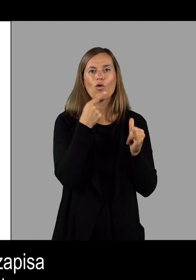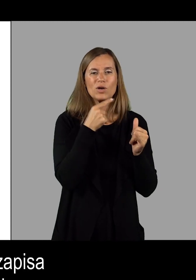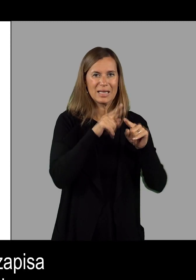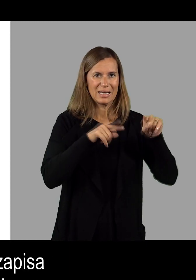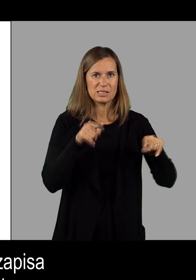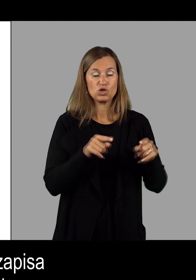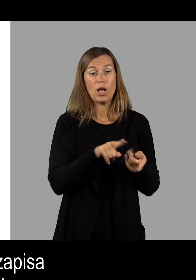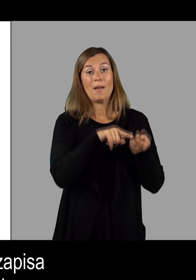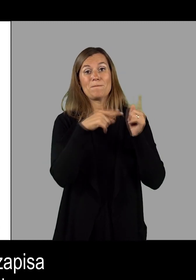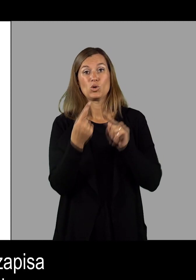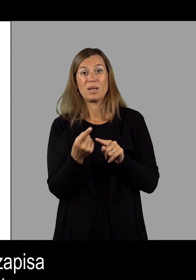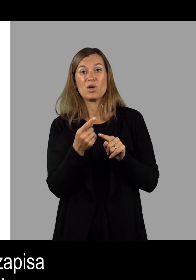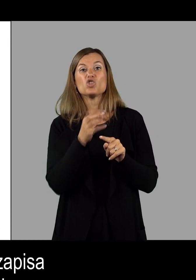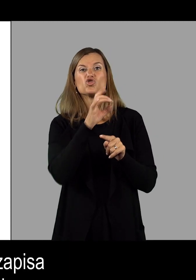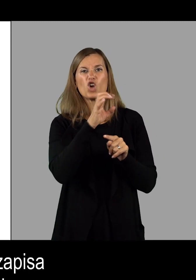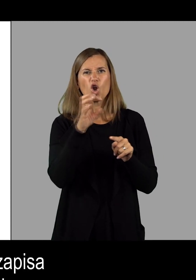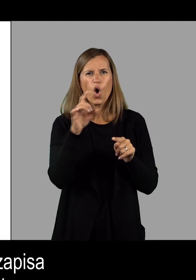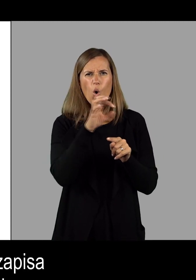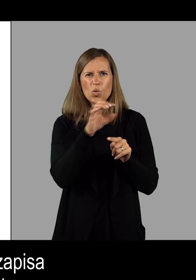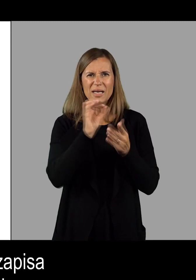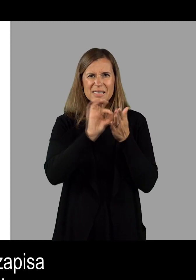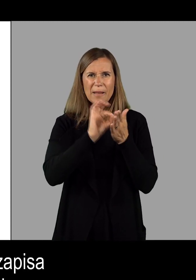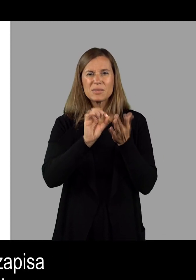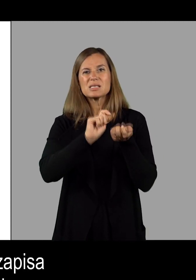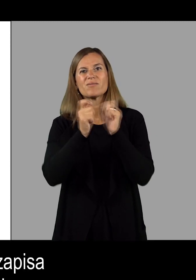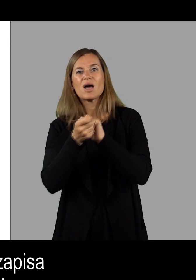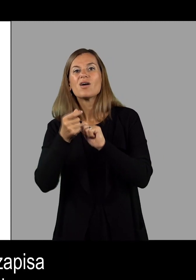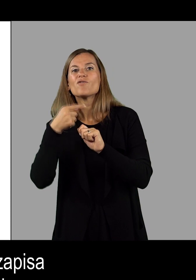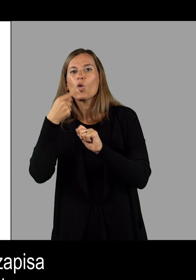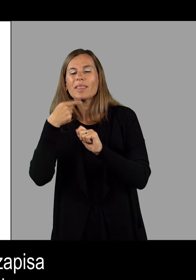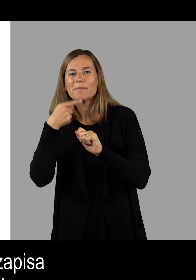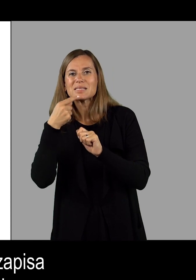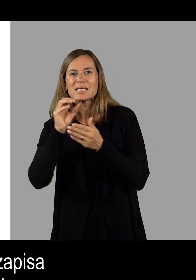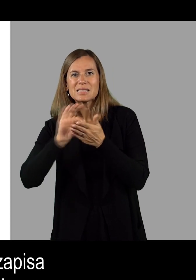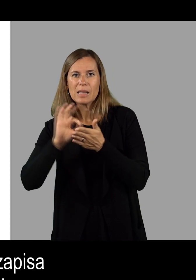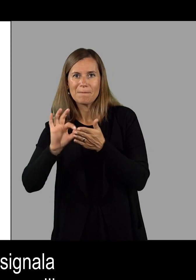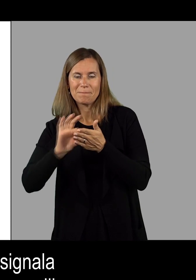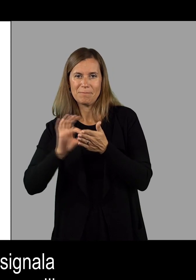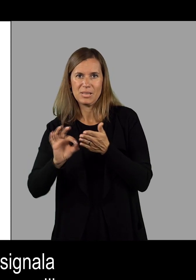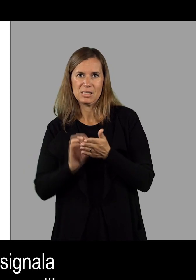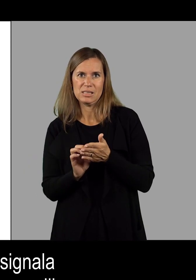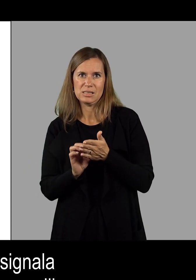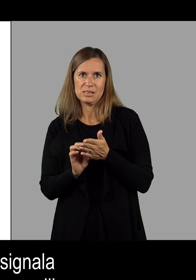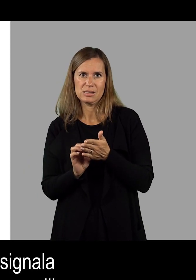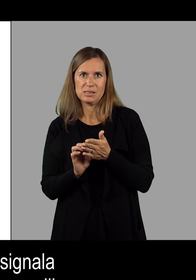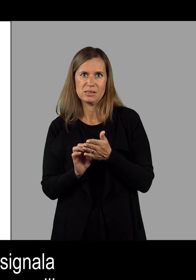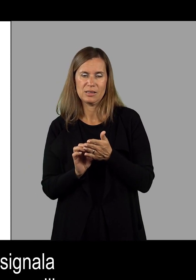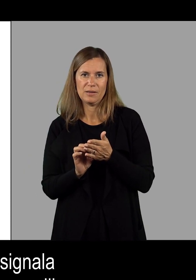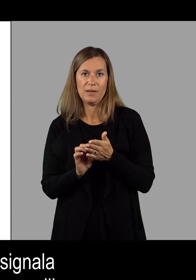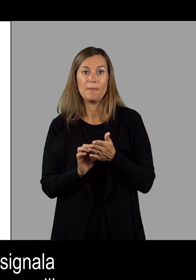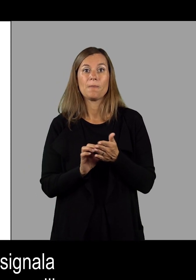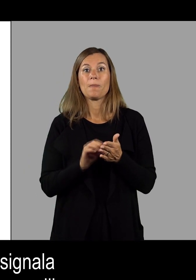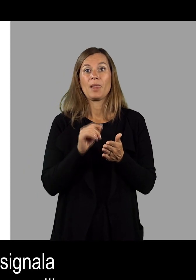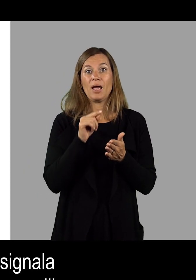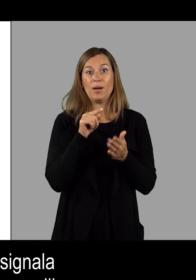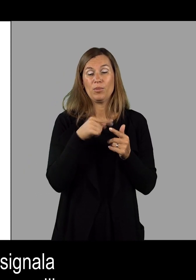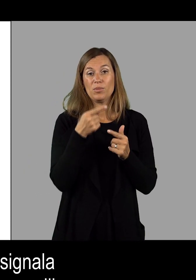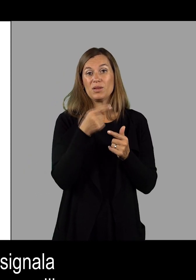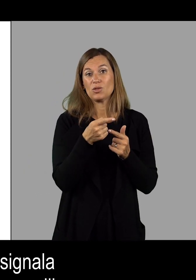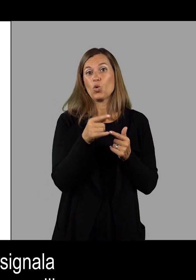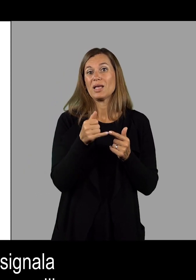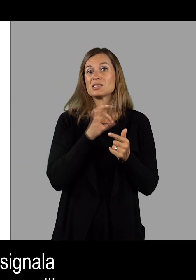Sledi pretvorba črkovnega zapisa v ustrezen fonemski zapis. Modul za sintezo govornega signala pa